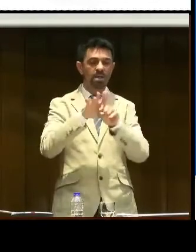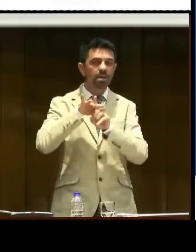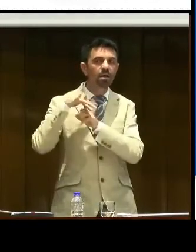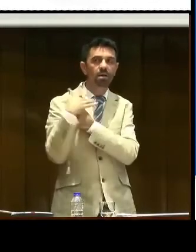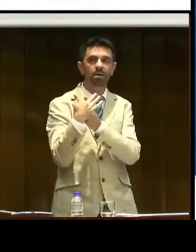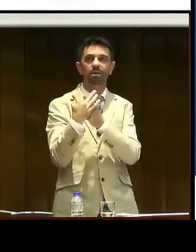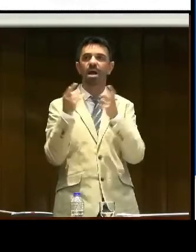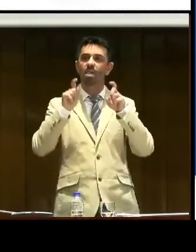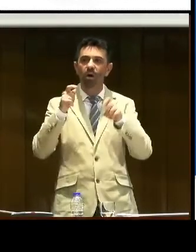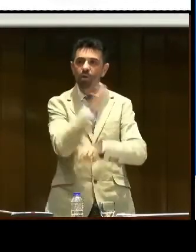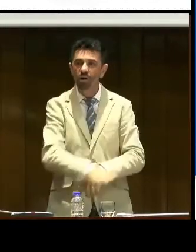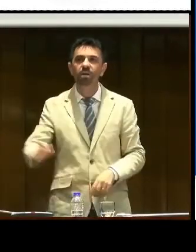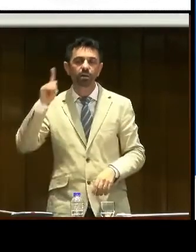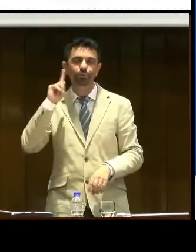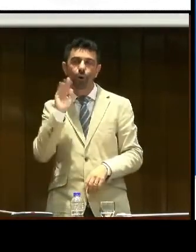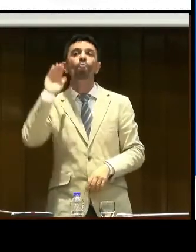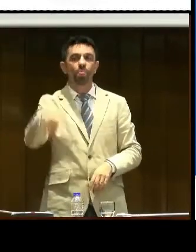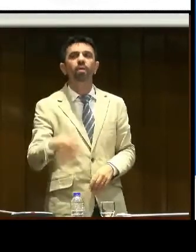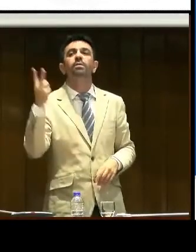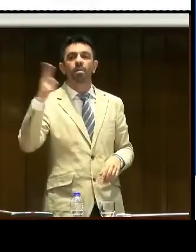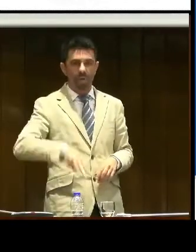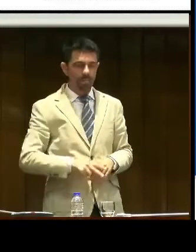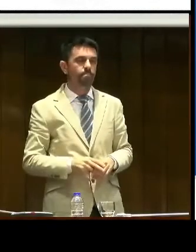la educación de los niños sordos.